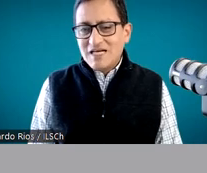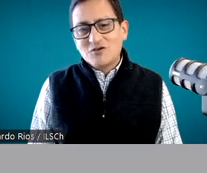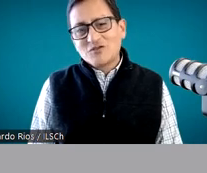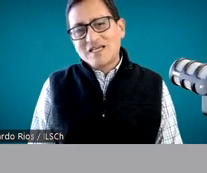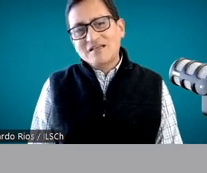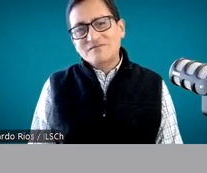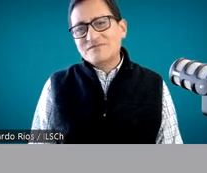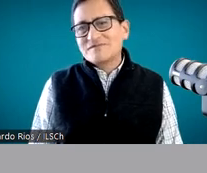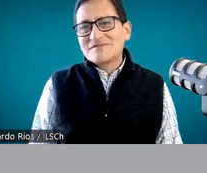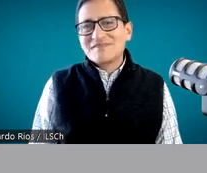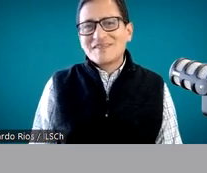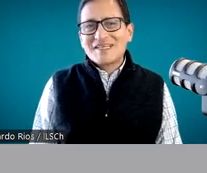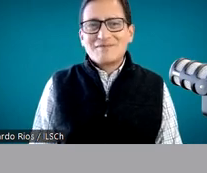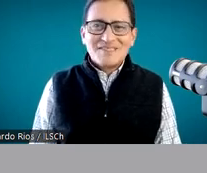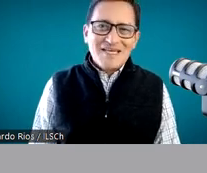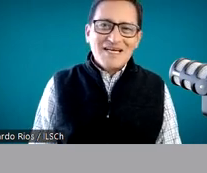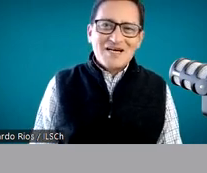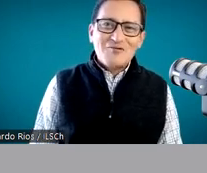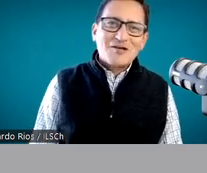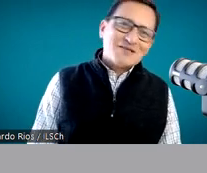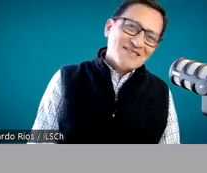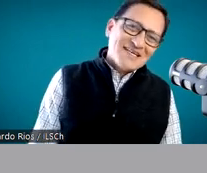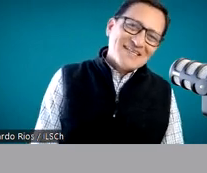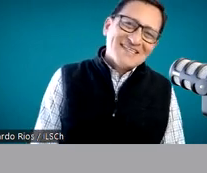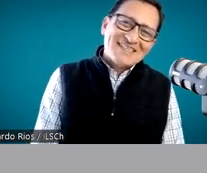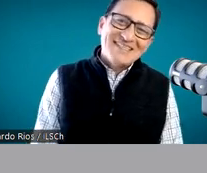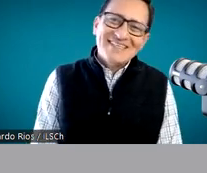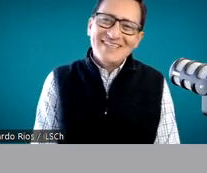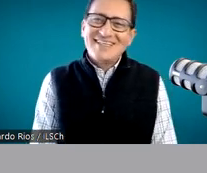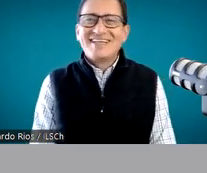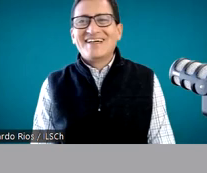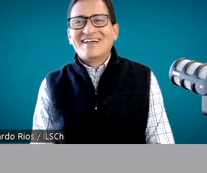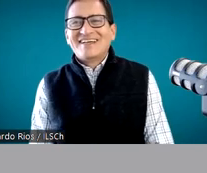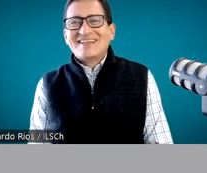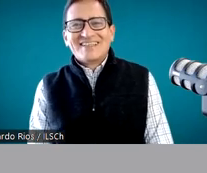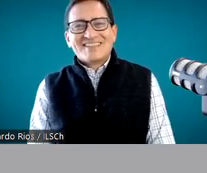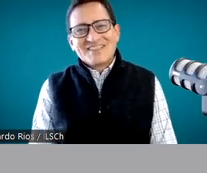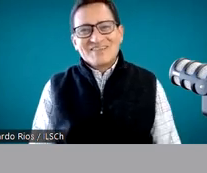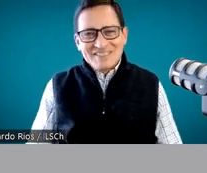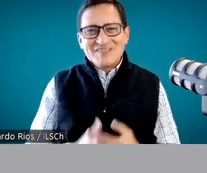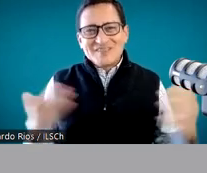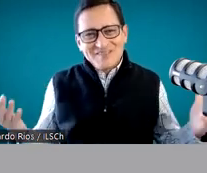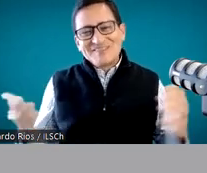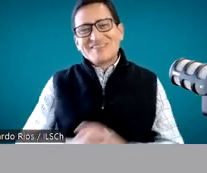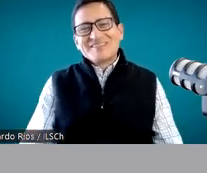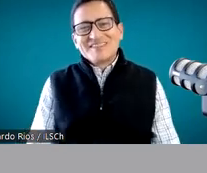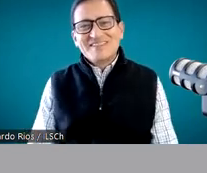un trabajador social que sepa señas a uno que no sepa señas, cierto? Sí. Va a ser